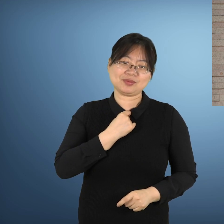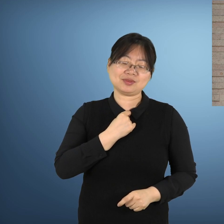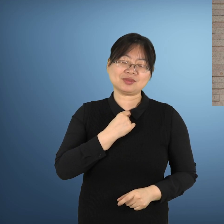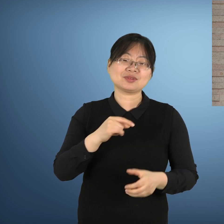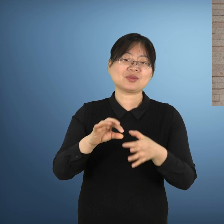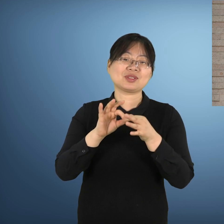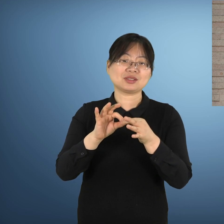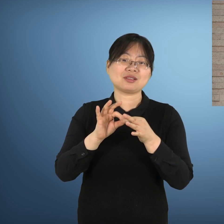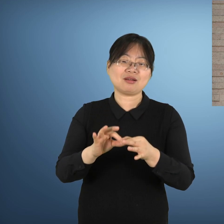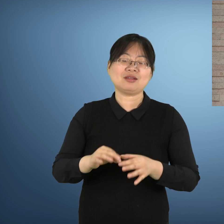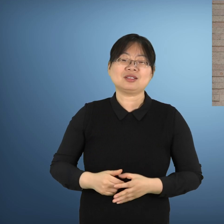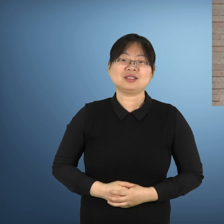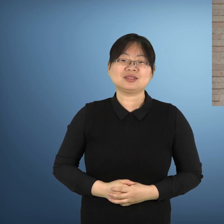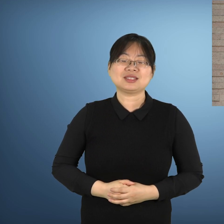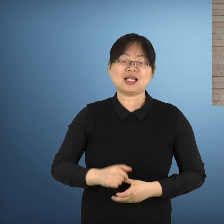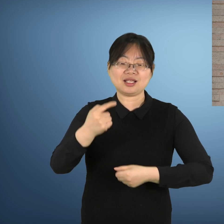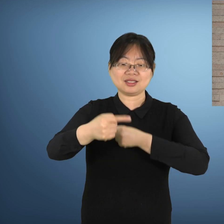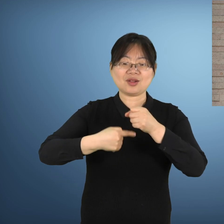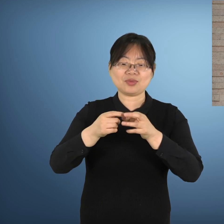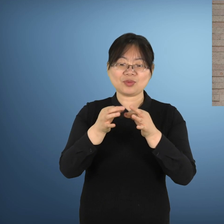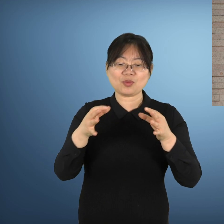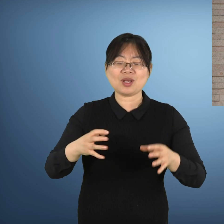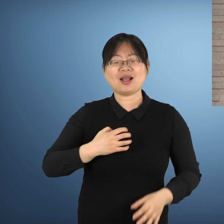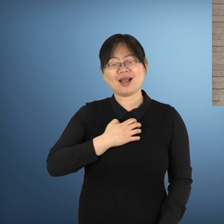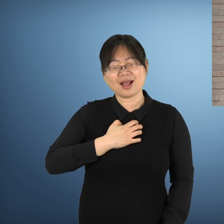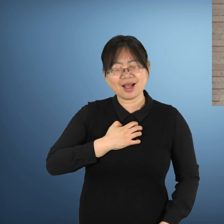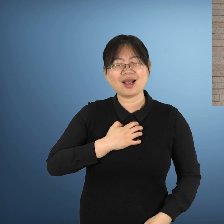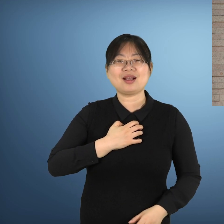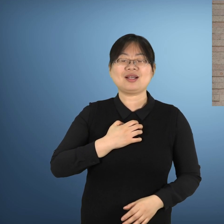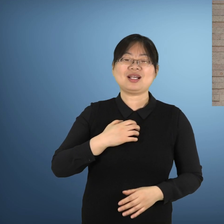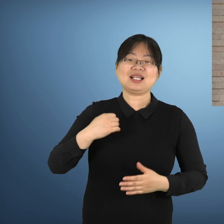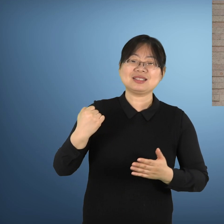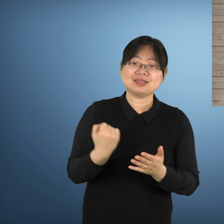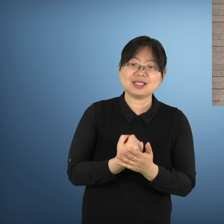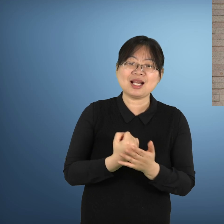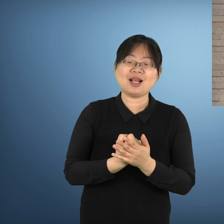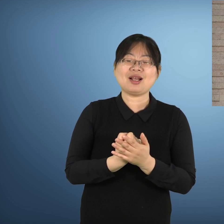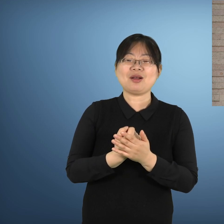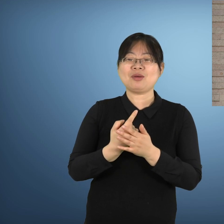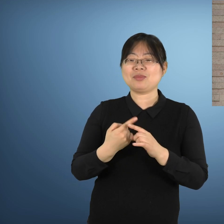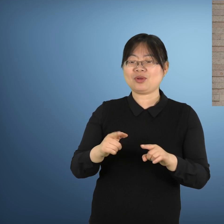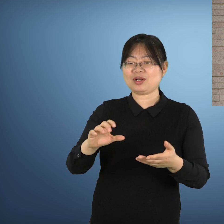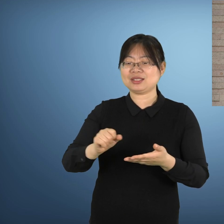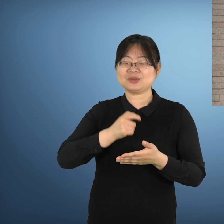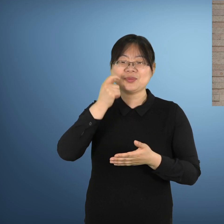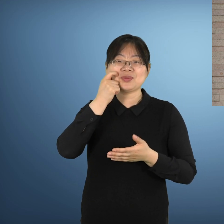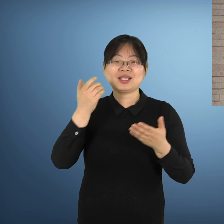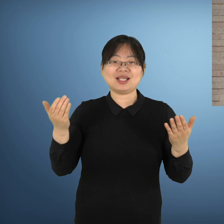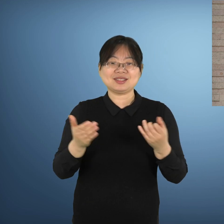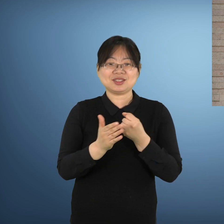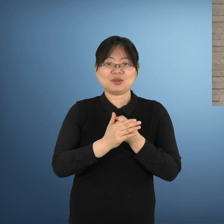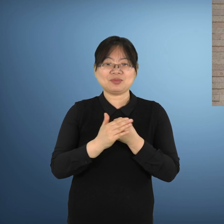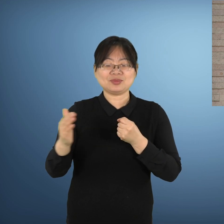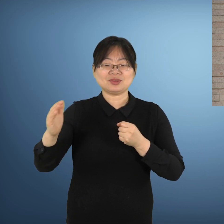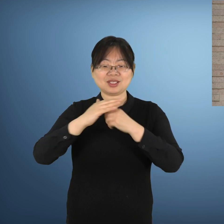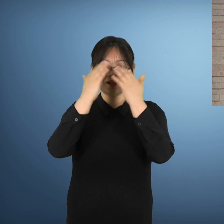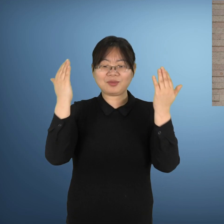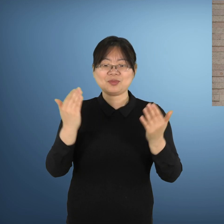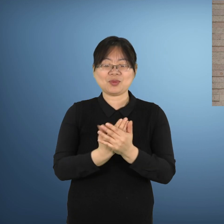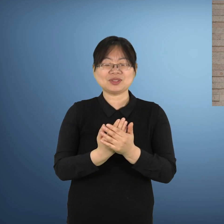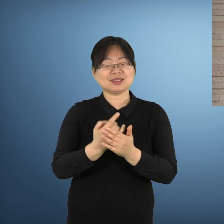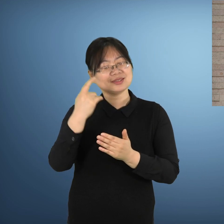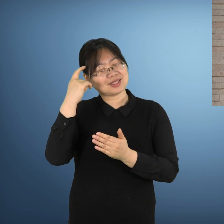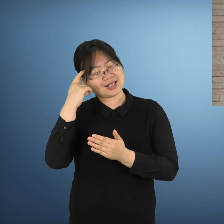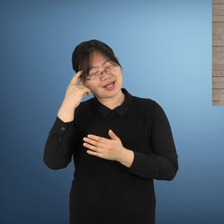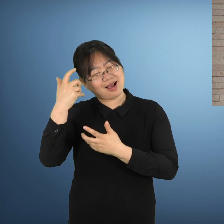되어서 한 해 속상한 일, 억울한 일, 평가받지 못한 일에 모든